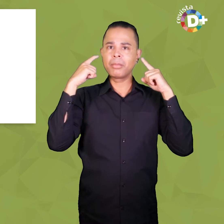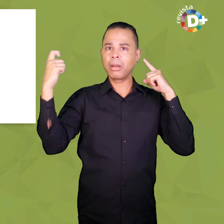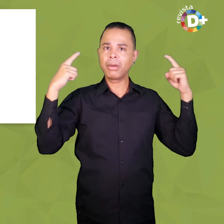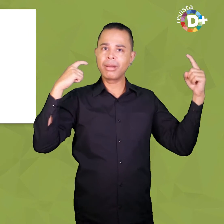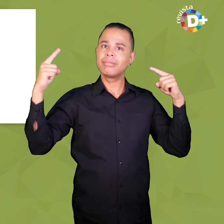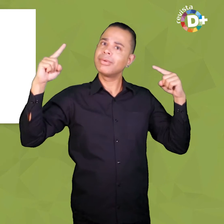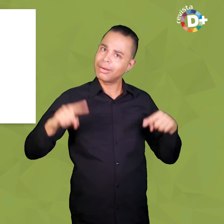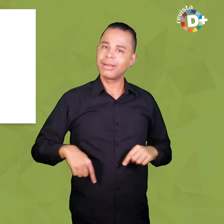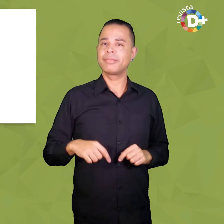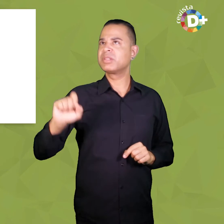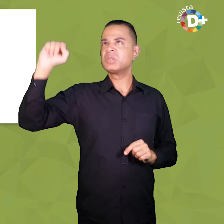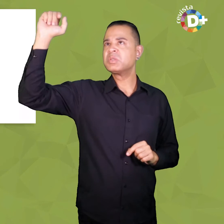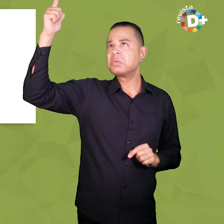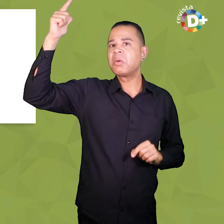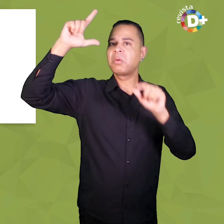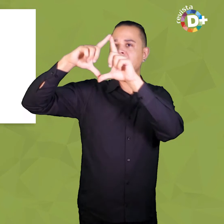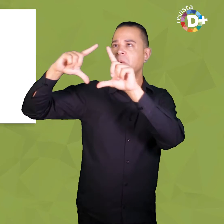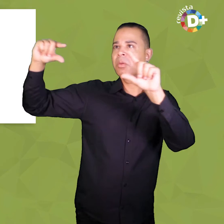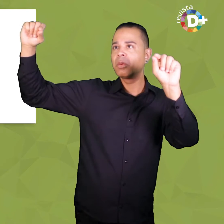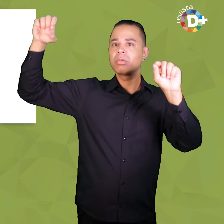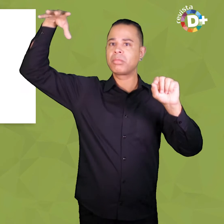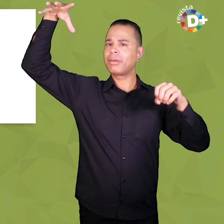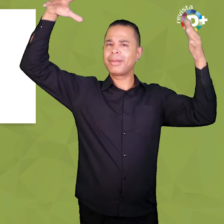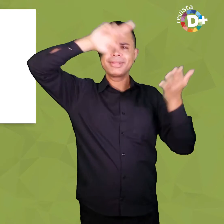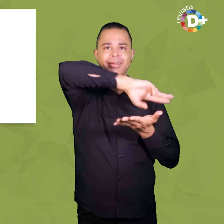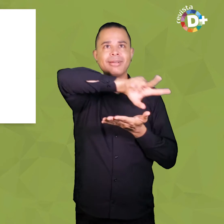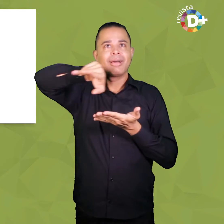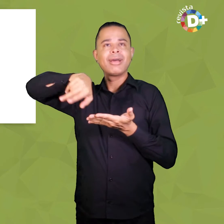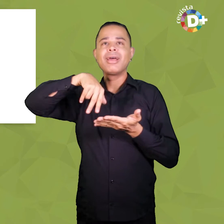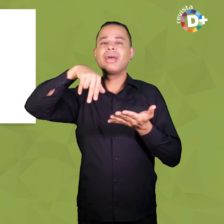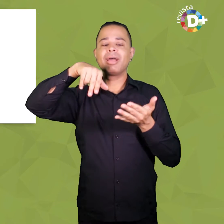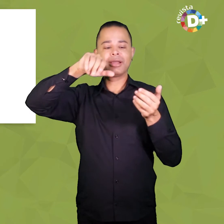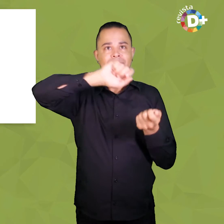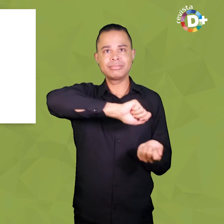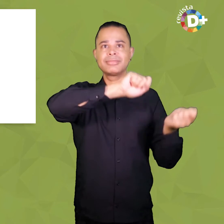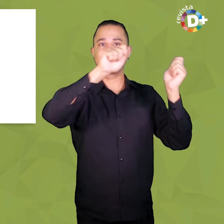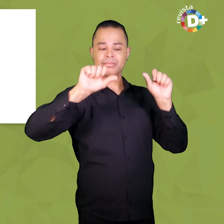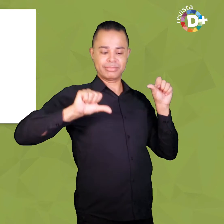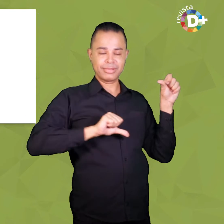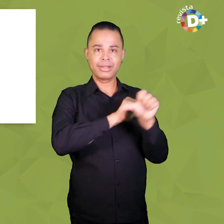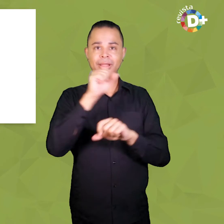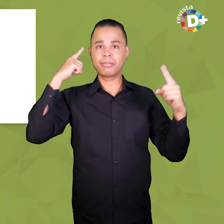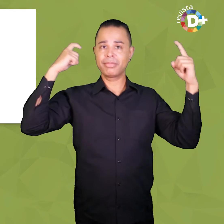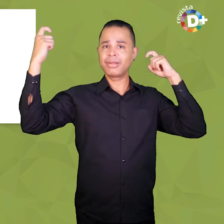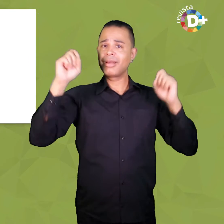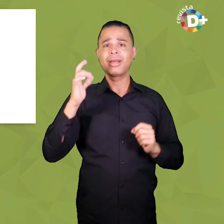ou artificial que encontra a utilização é fácil basta ativar um aplicativo e